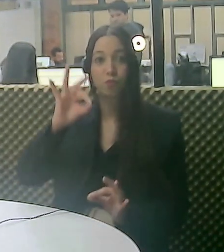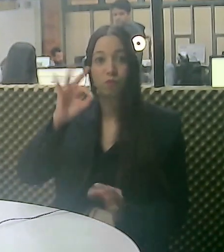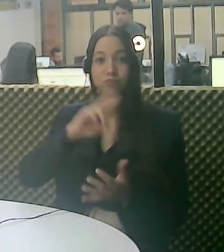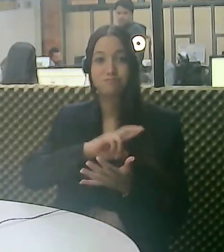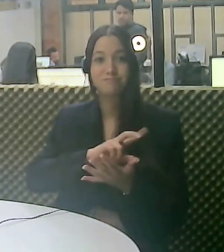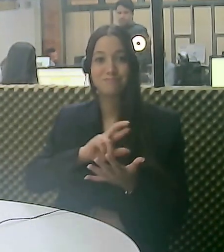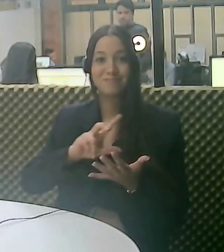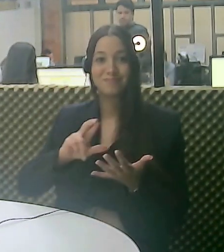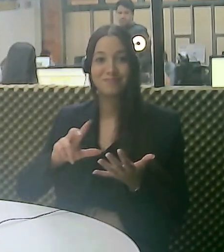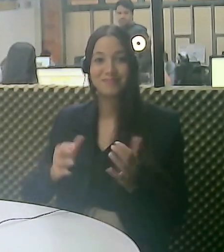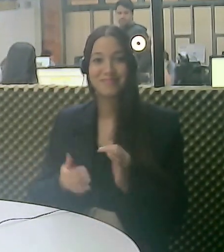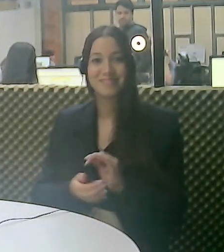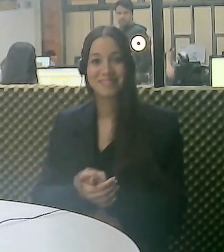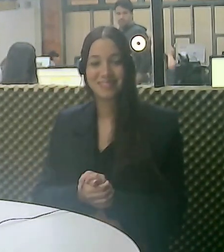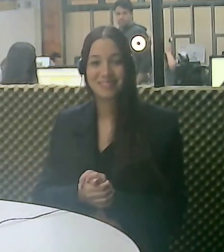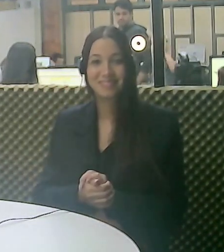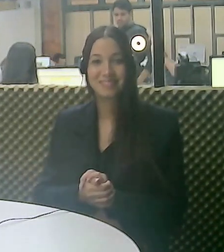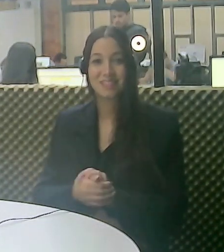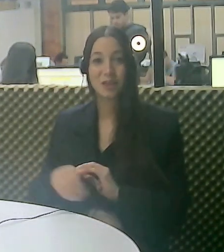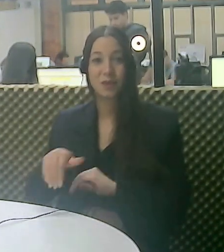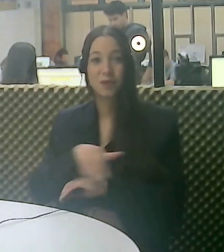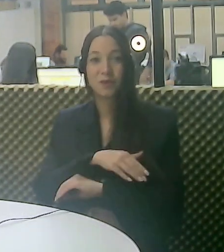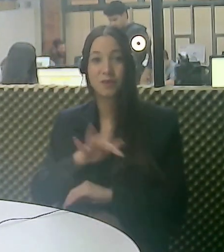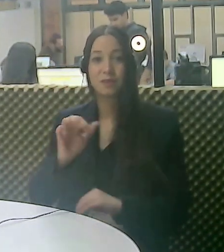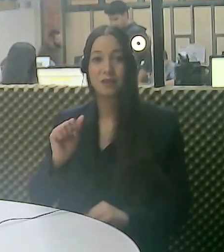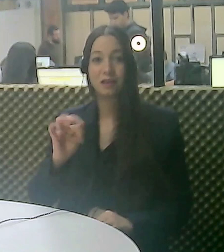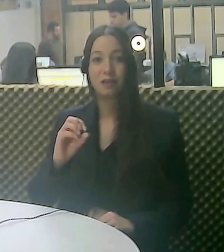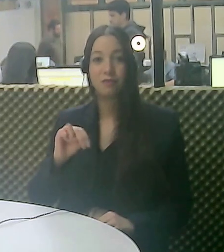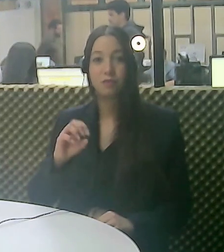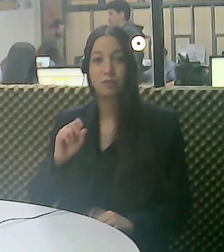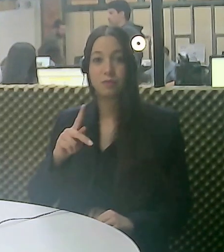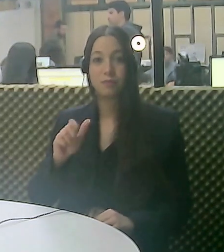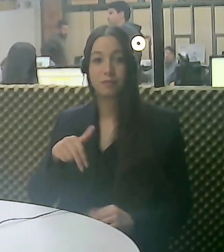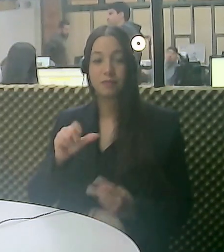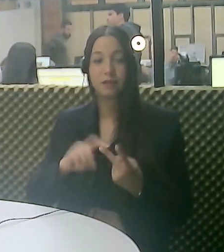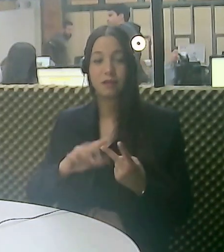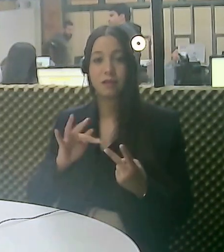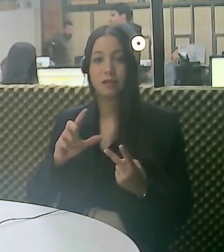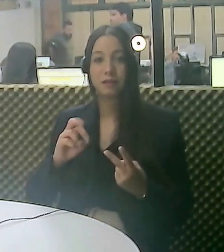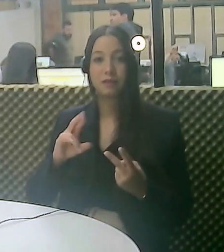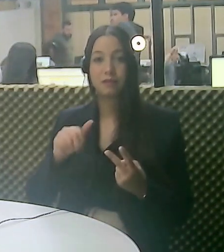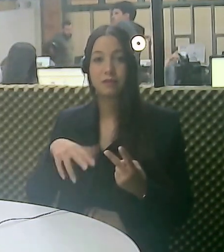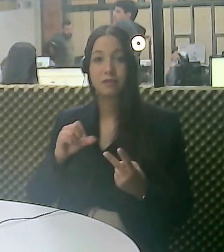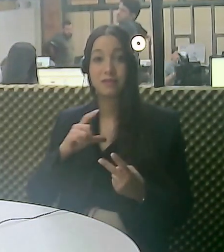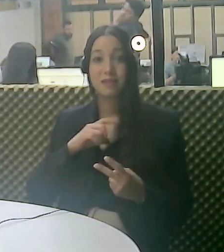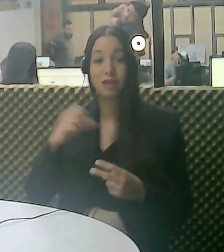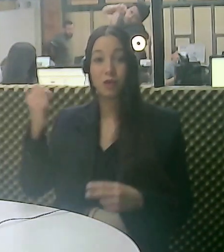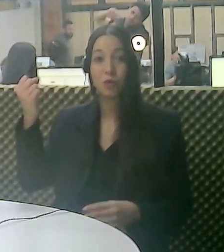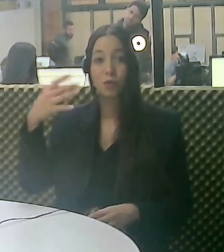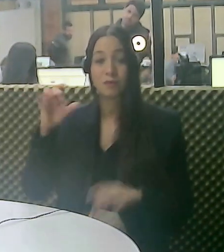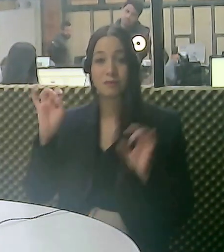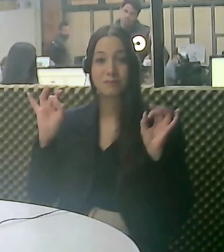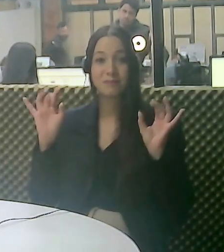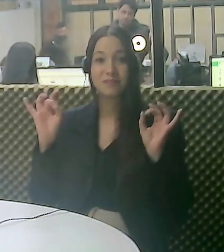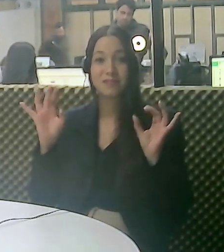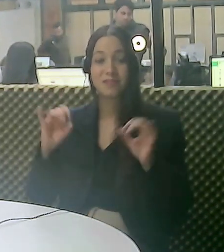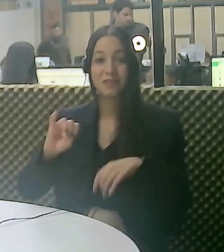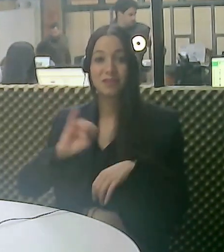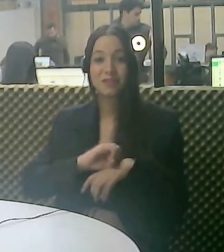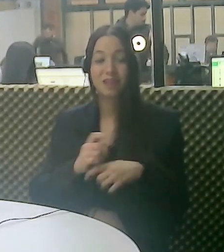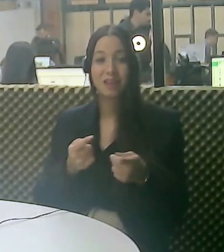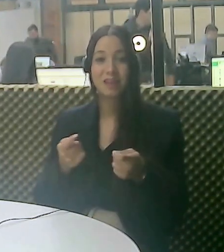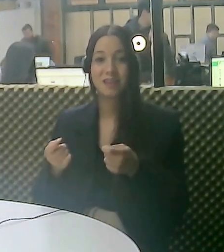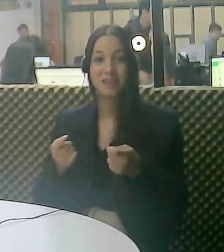outros enfeites. As avenidas Afonso Pena e Floriano Peixoto também ganham iluminação especial, além do centro